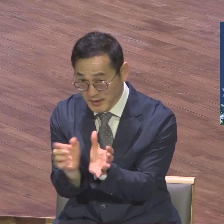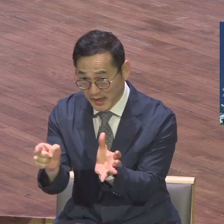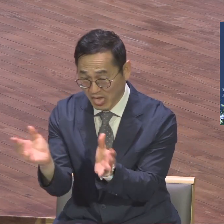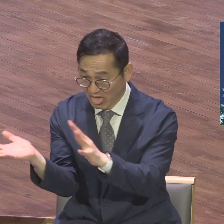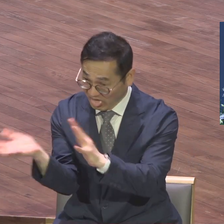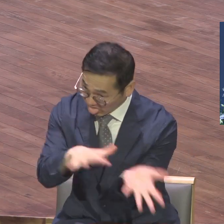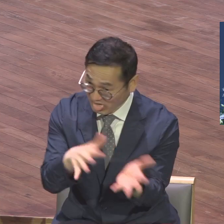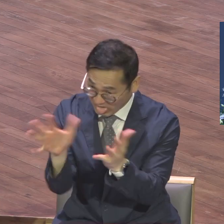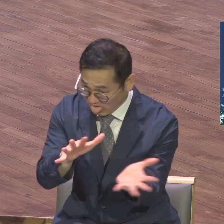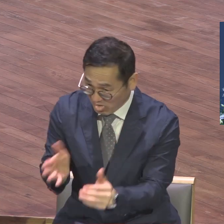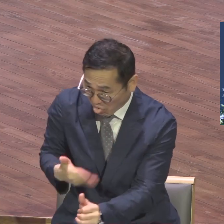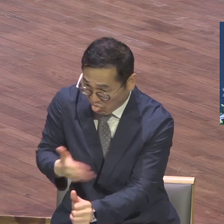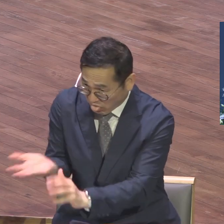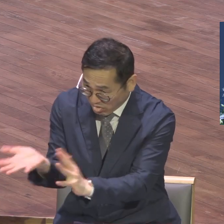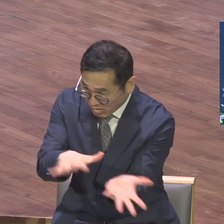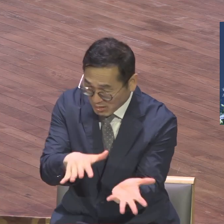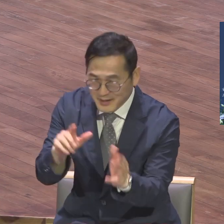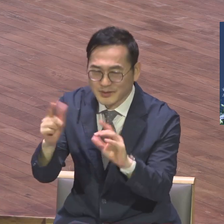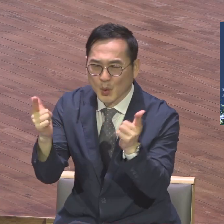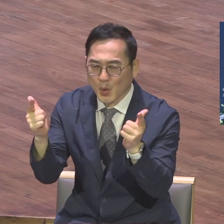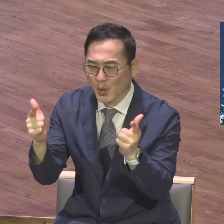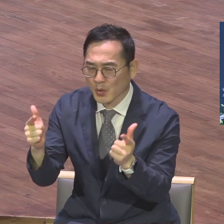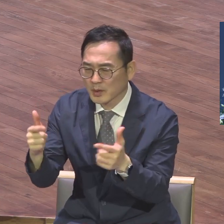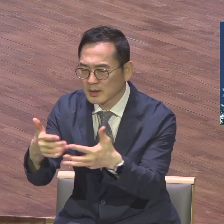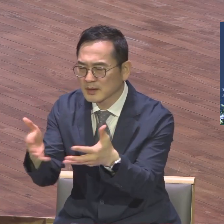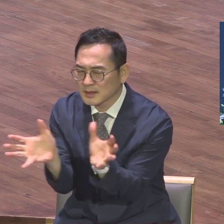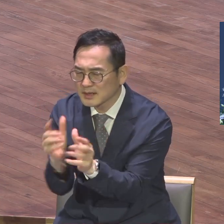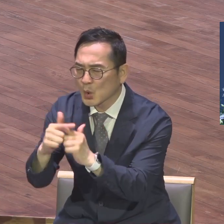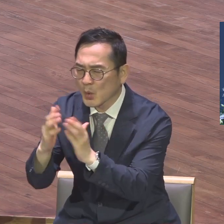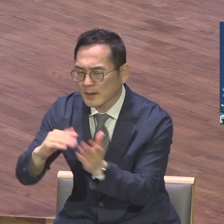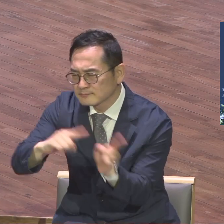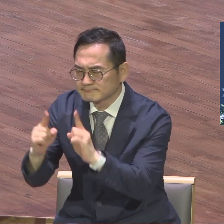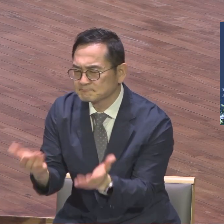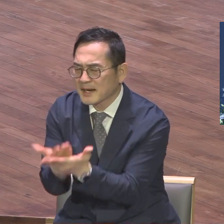아니라 어떻게 하면 이 교회를 살릴 것이냐.